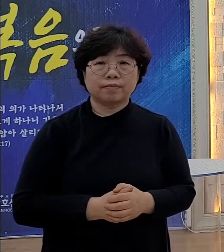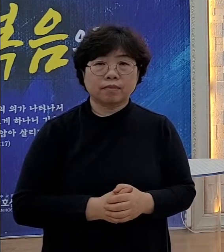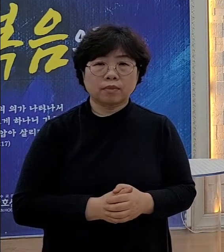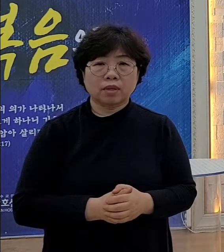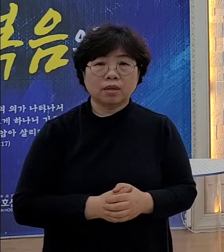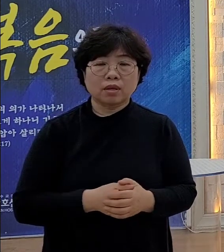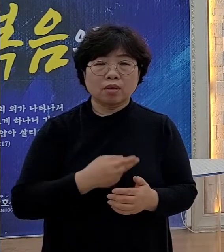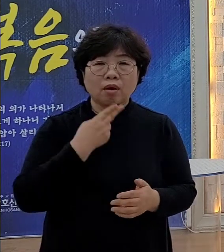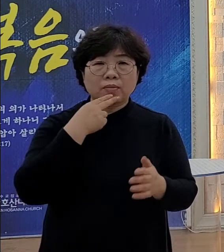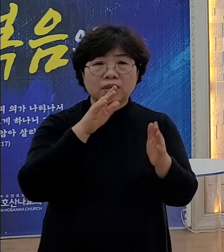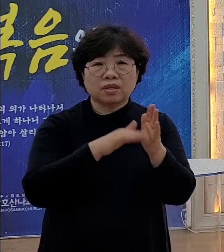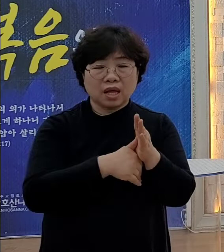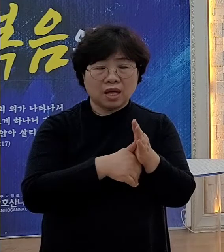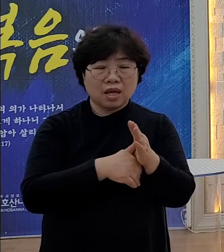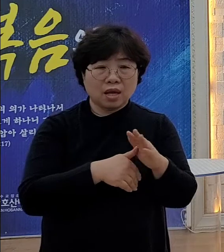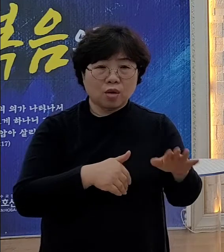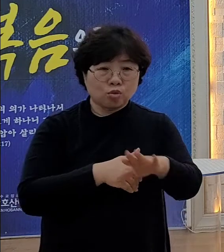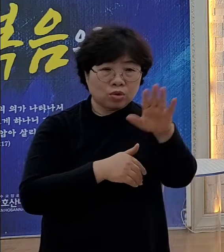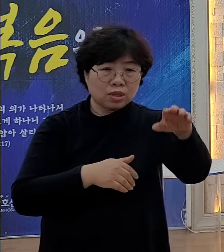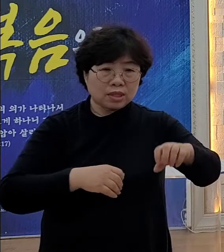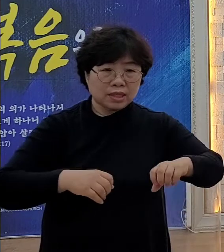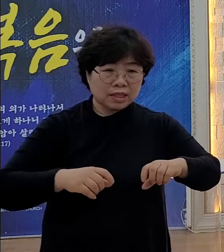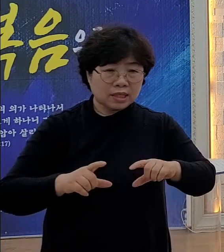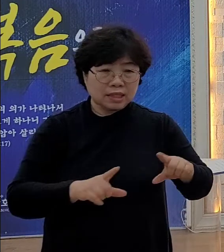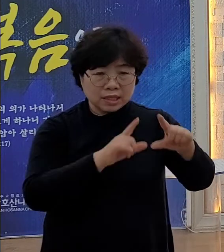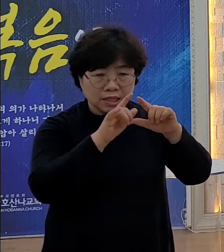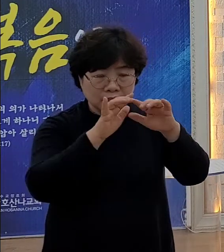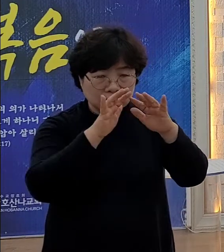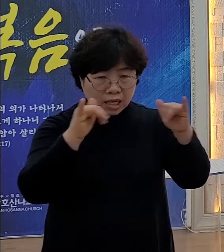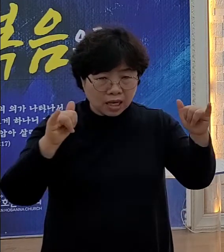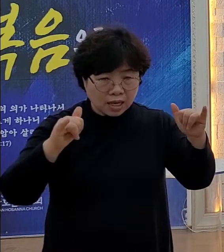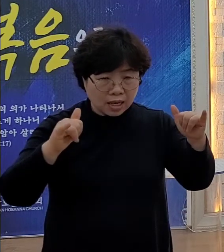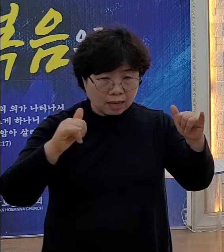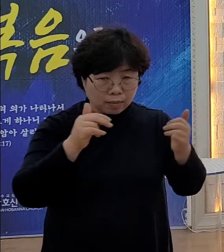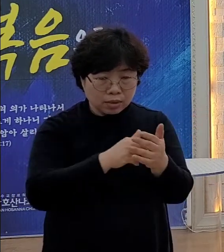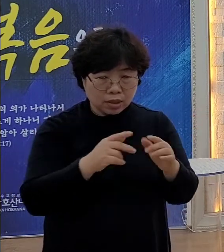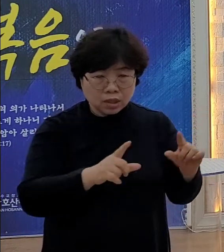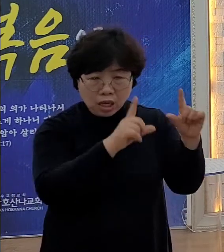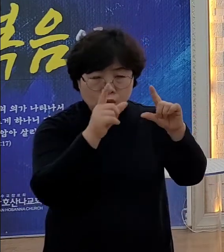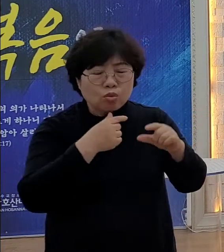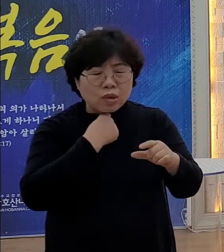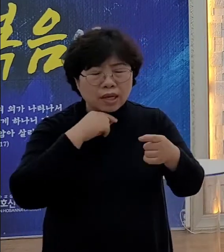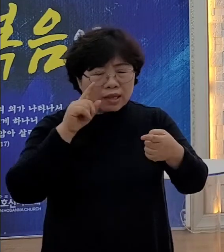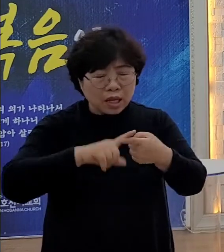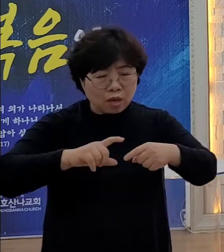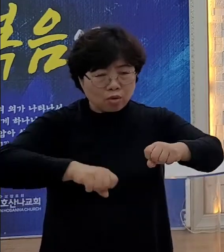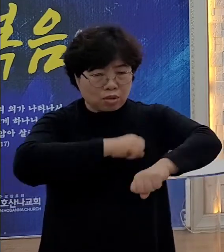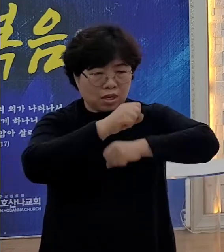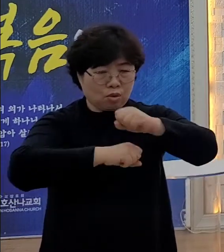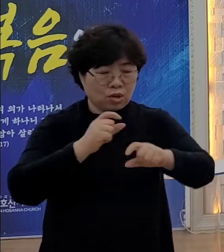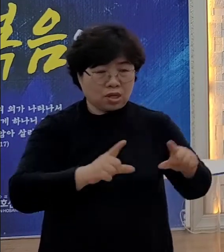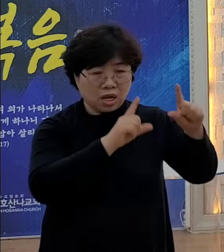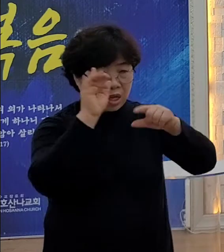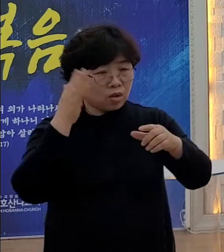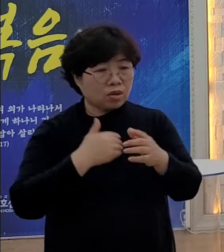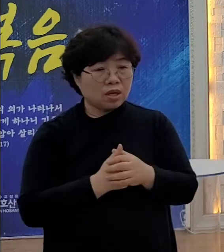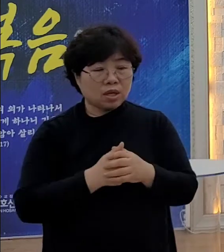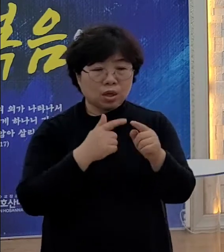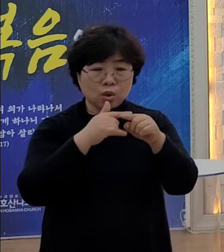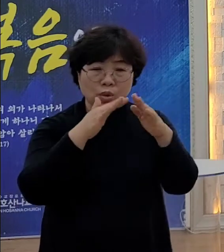싶은 대로 살아가게 돼 있어요. 이게 교회 다니는 사람이든 안 다니는 사람이든